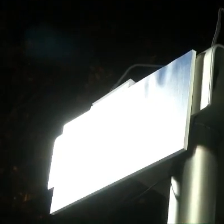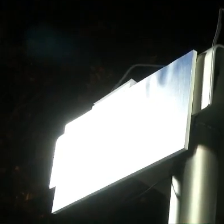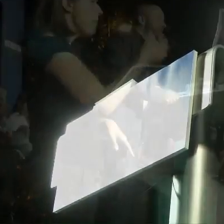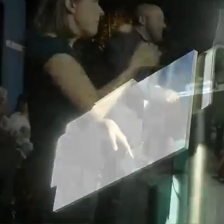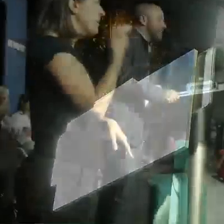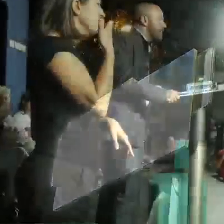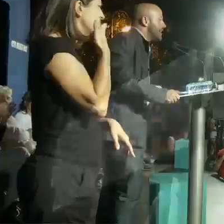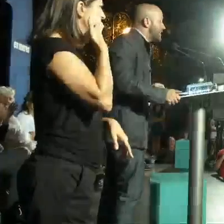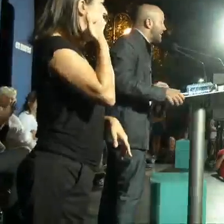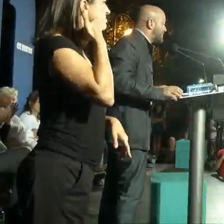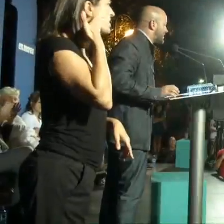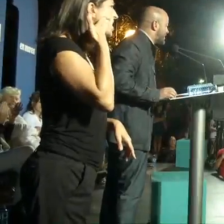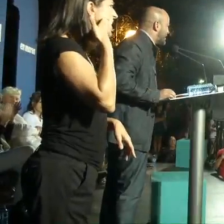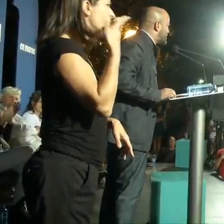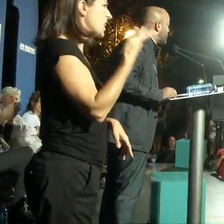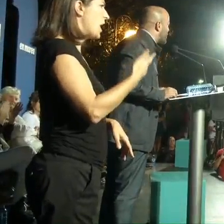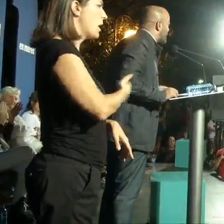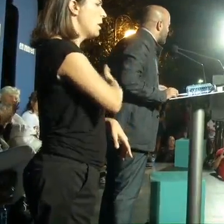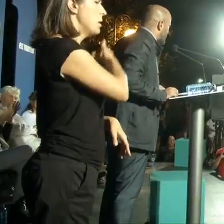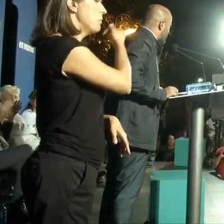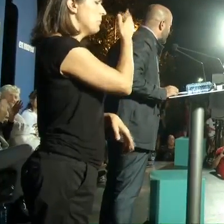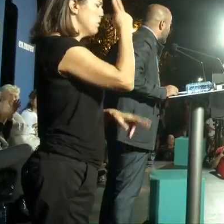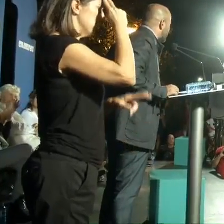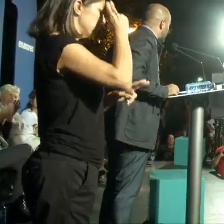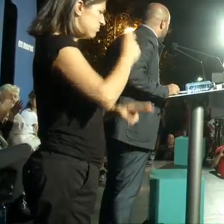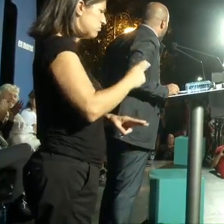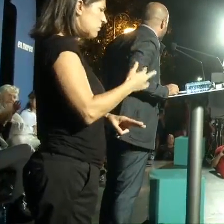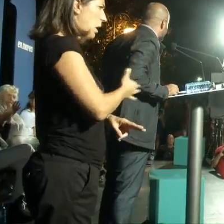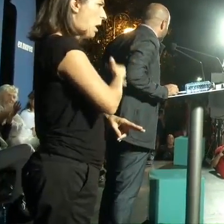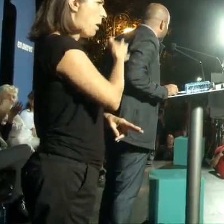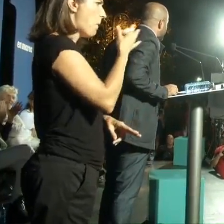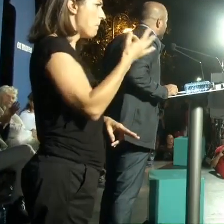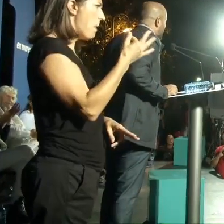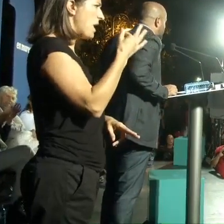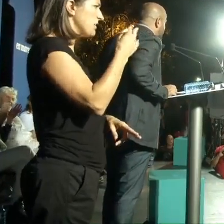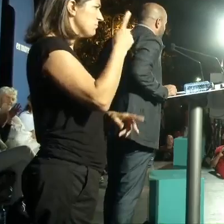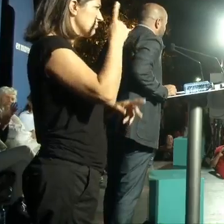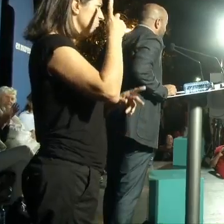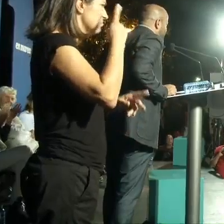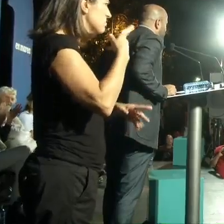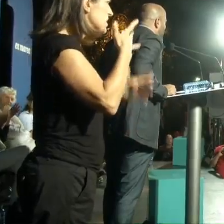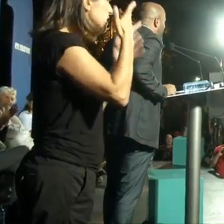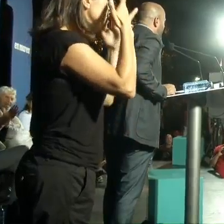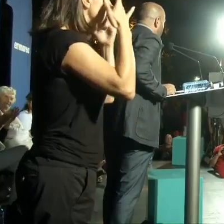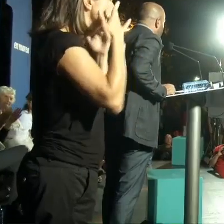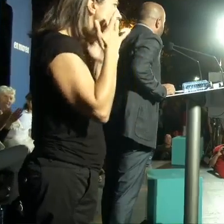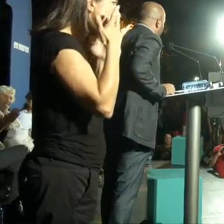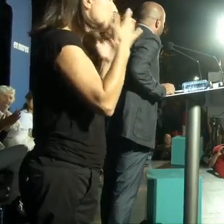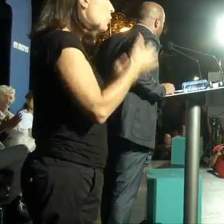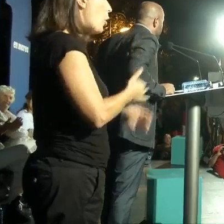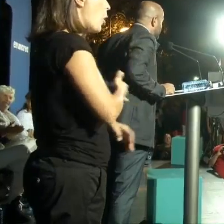sabías. La alternativa da decencia e sí, na alternativa